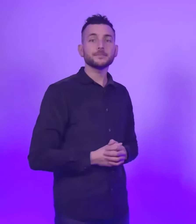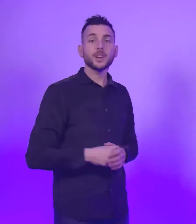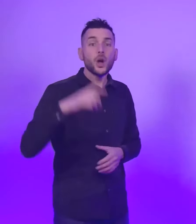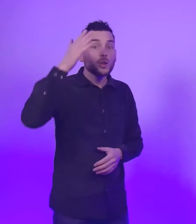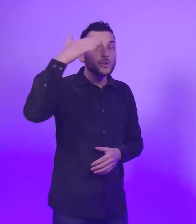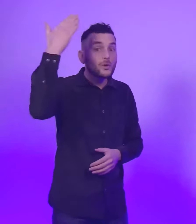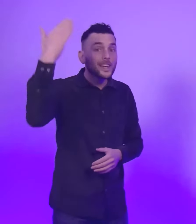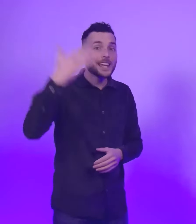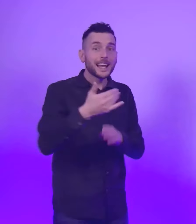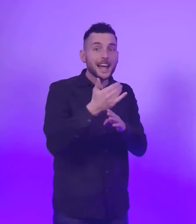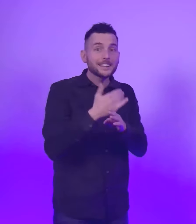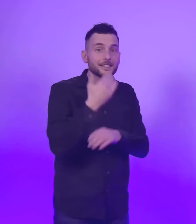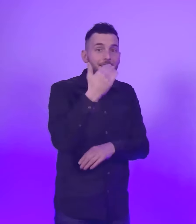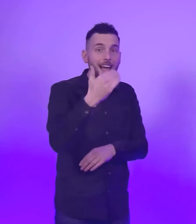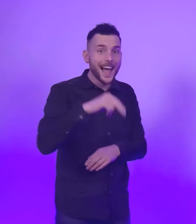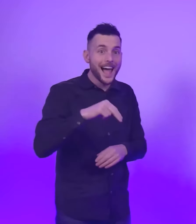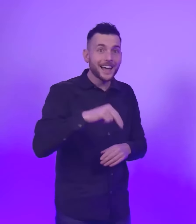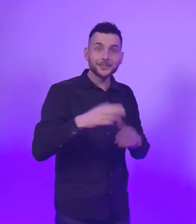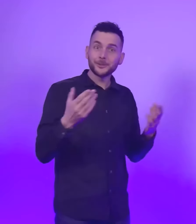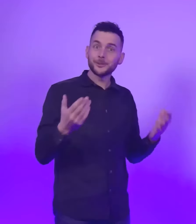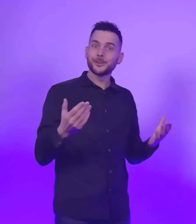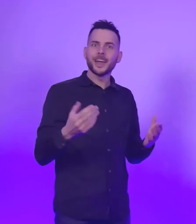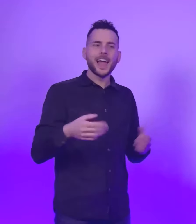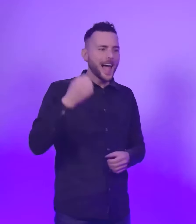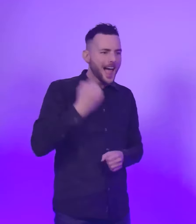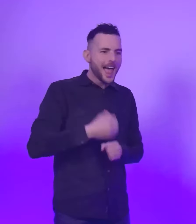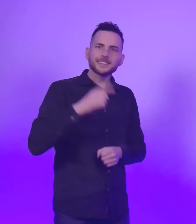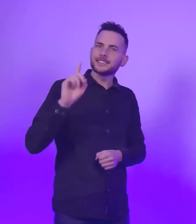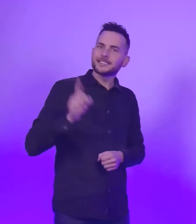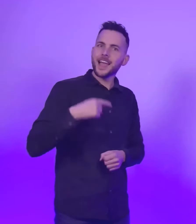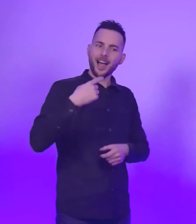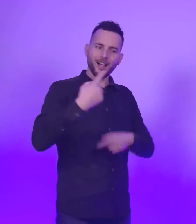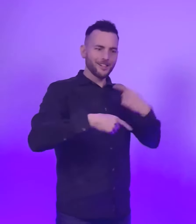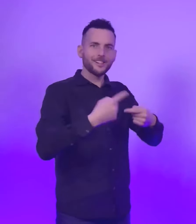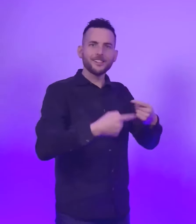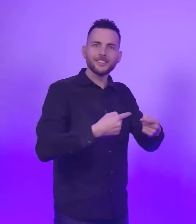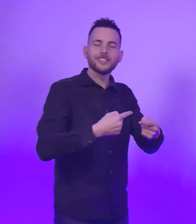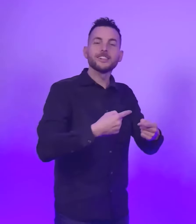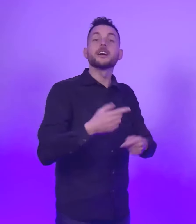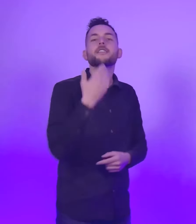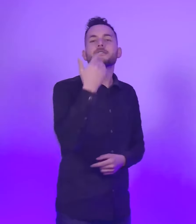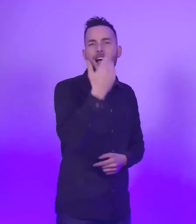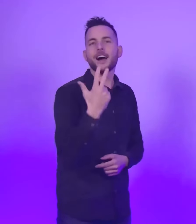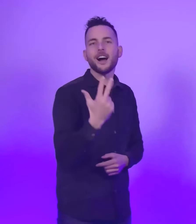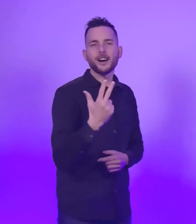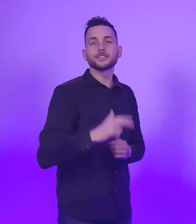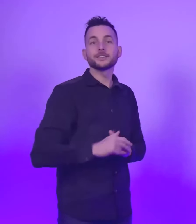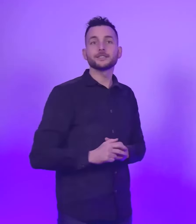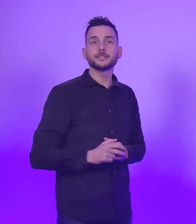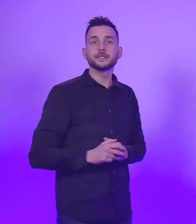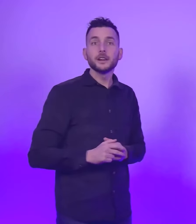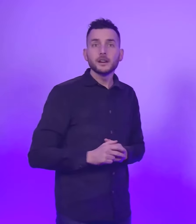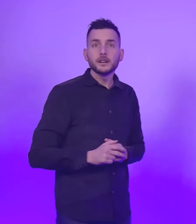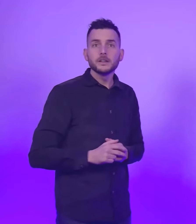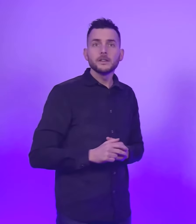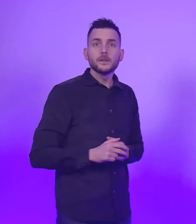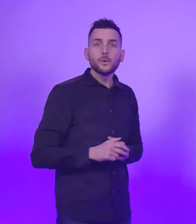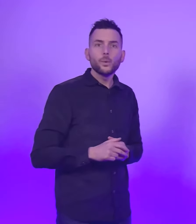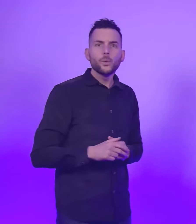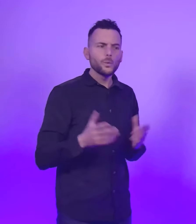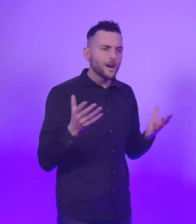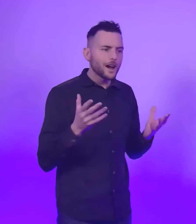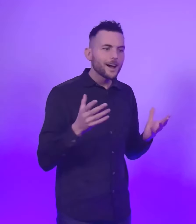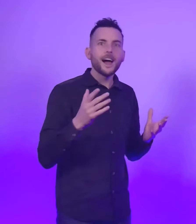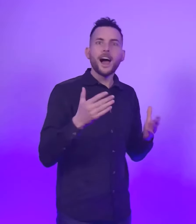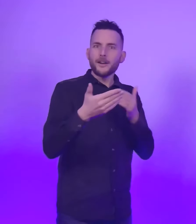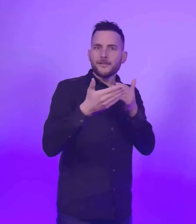zijn alweer bij de laatste vraag, joh. Dit ging echt heel snel. Echt, hè? Oké. Okay. Vraag 8. Waar is vraag... Oh, ja, die wist kluis. Ze al. Oh, dan zitten we heel